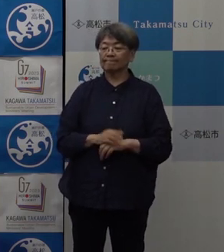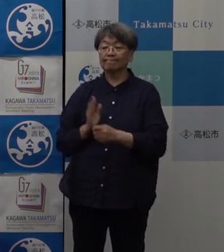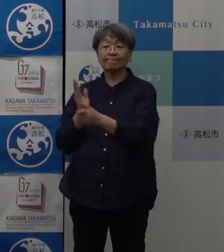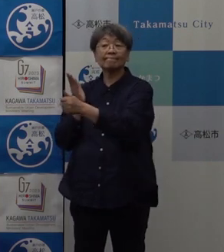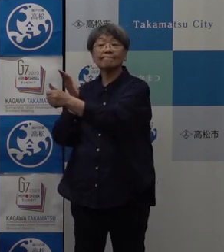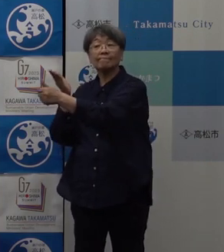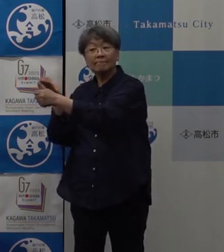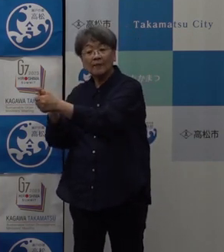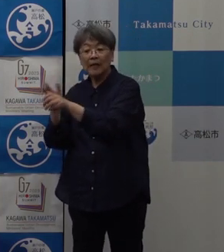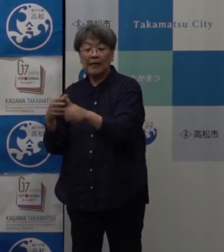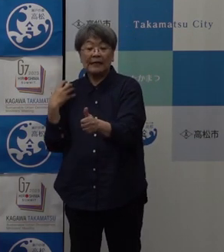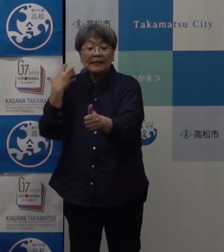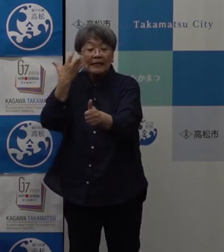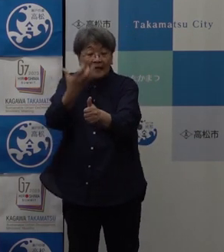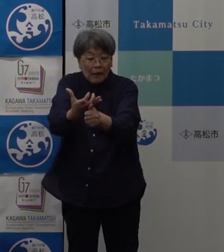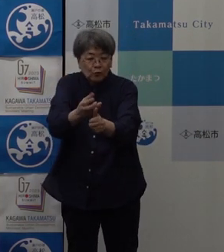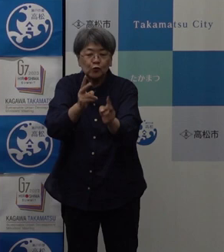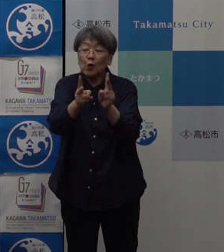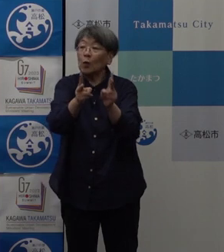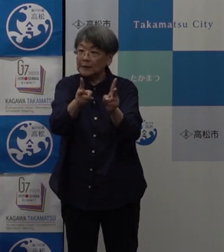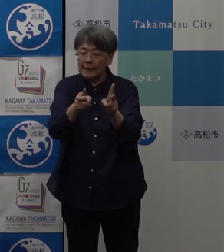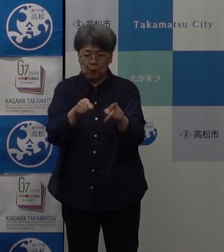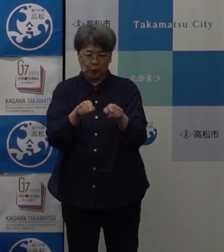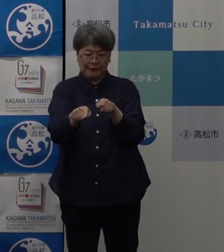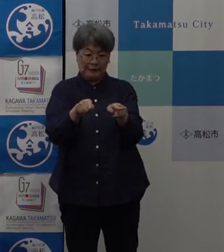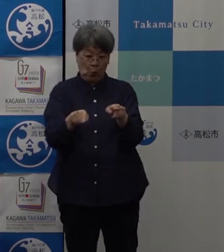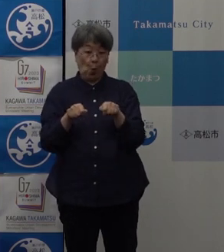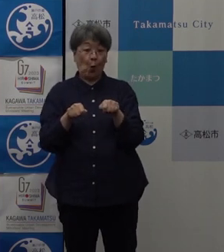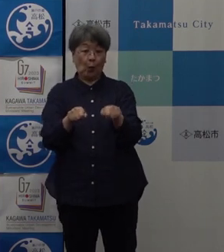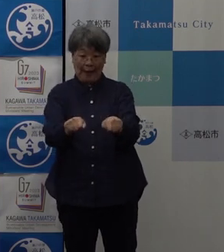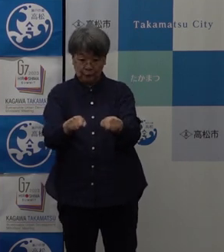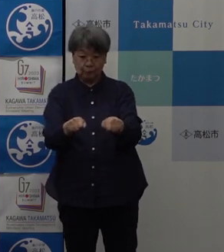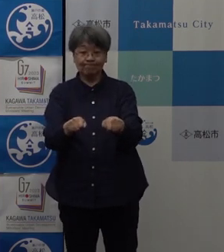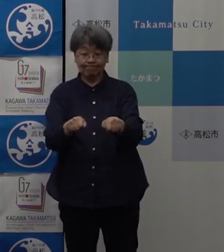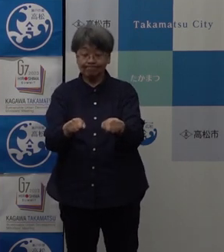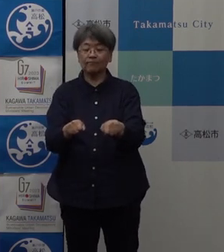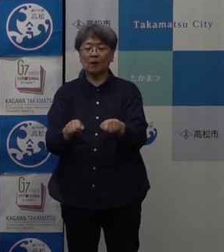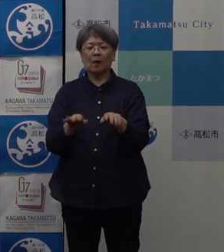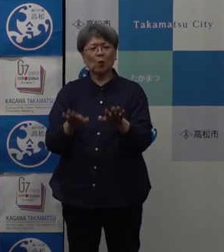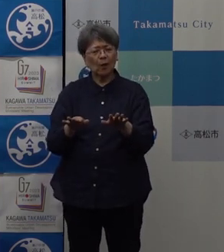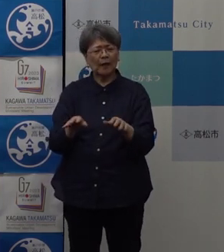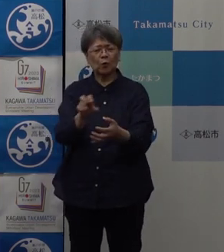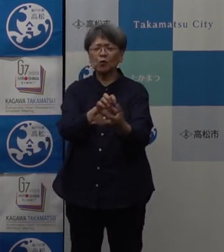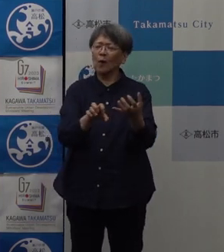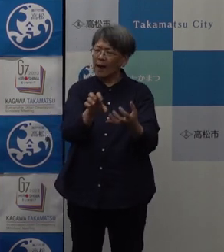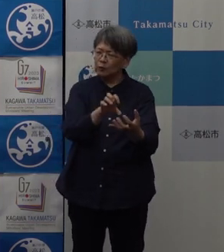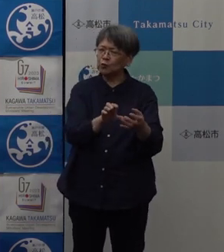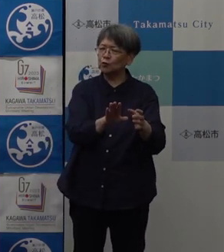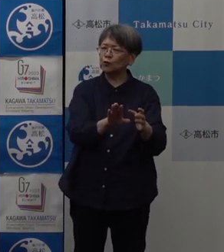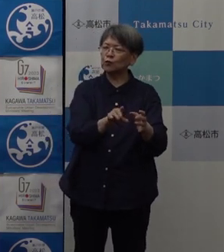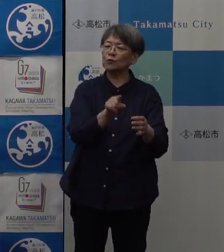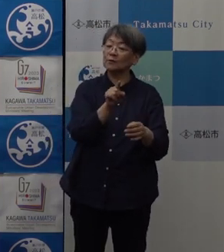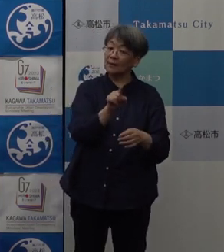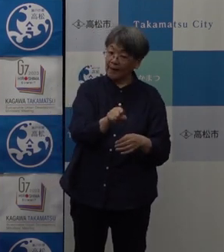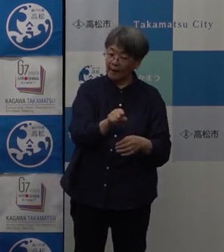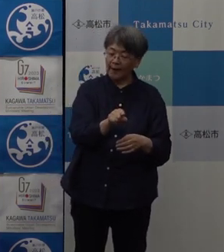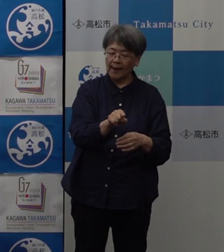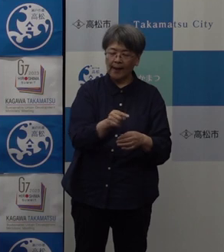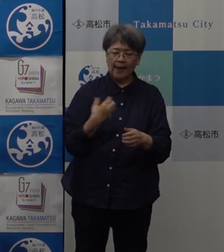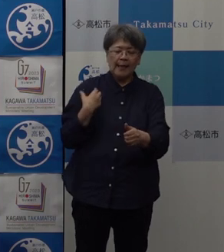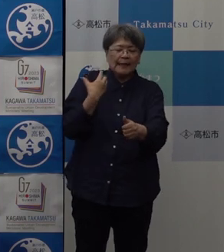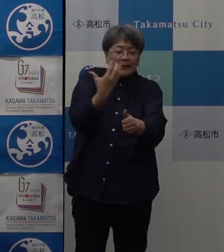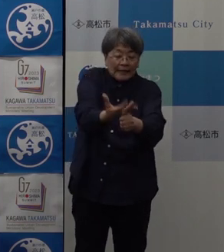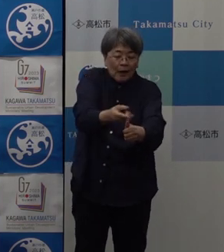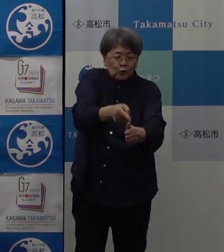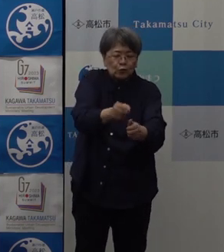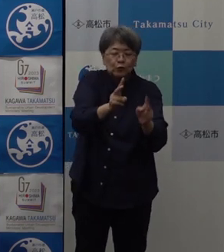今回その委託業者の方にまあその指導を行うということをおっしゃいましたけど、はい、今回そのトラブルを受けて例えばこう委託業